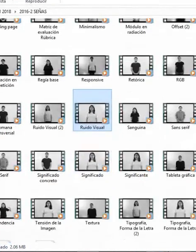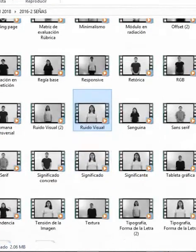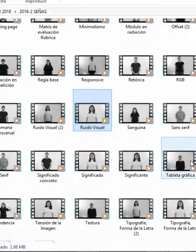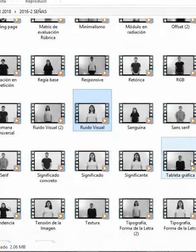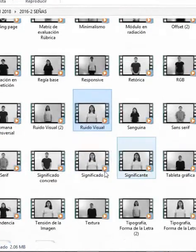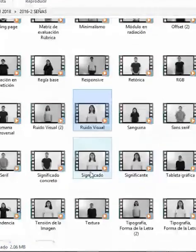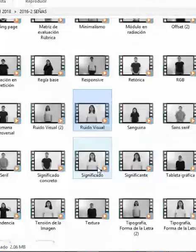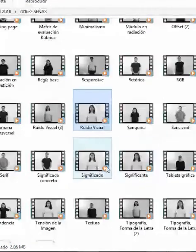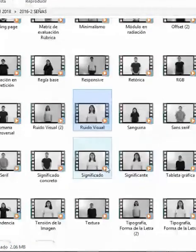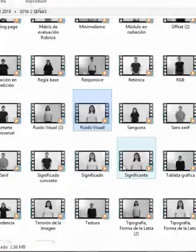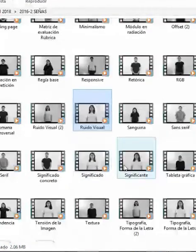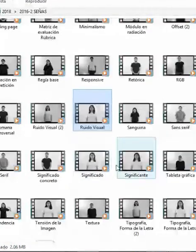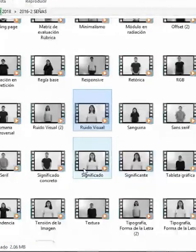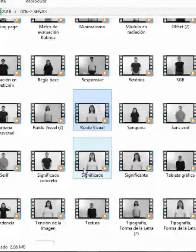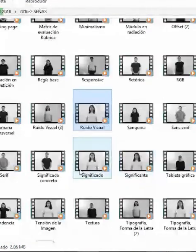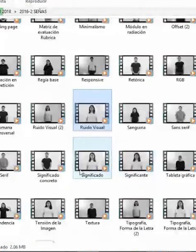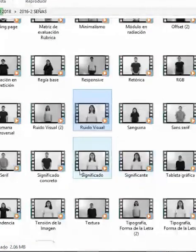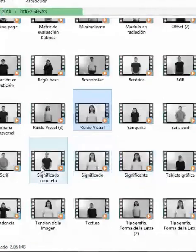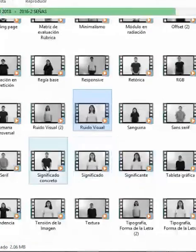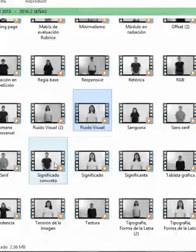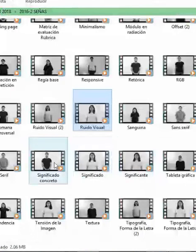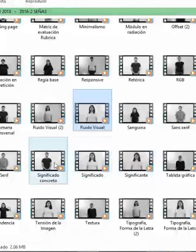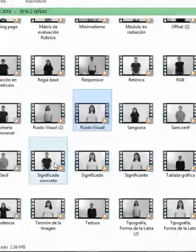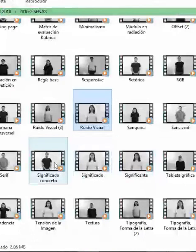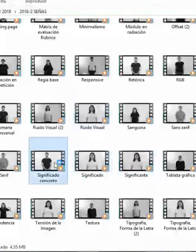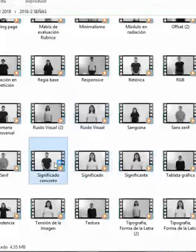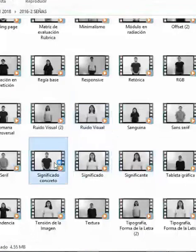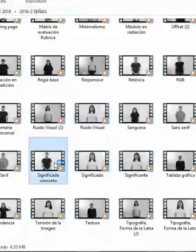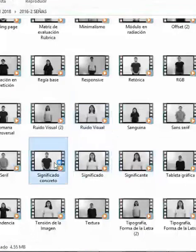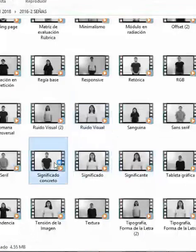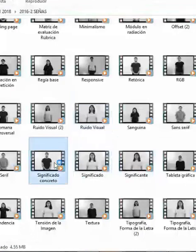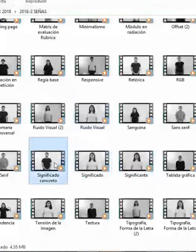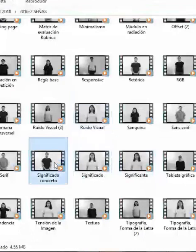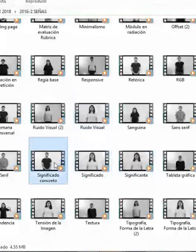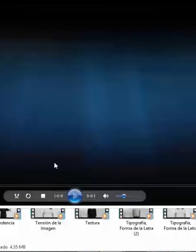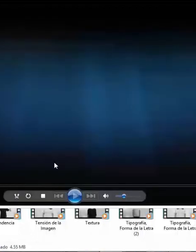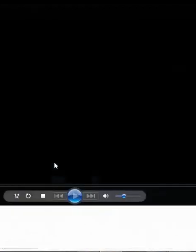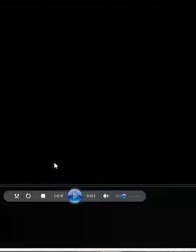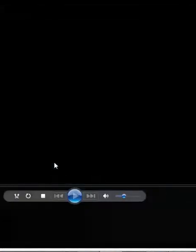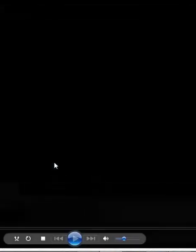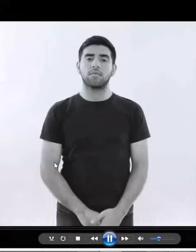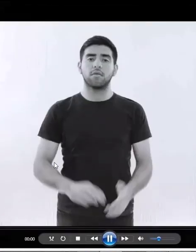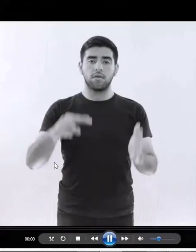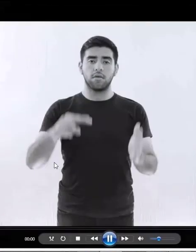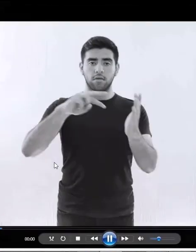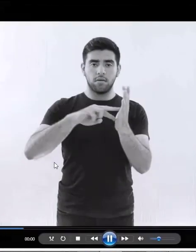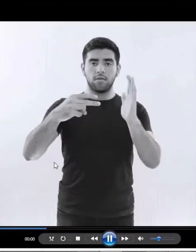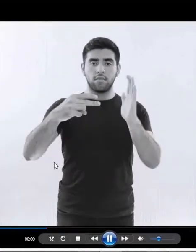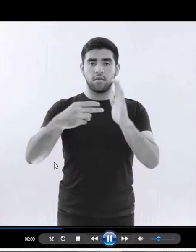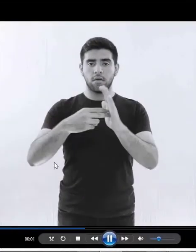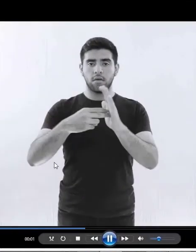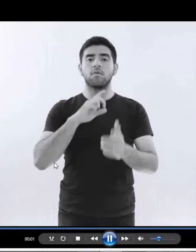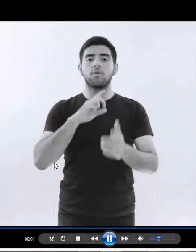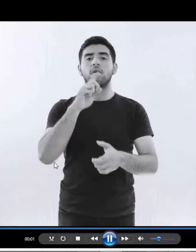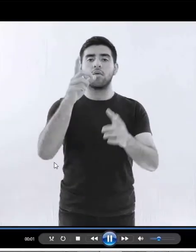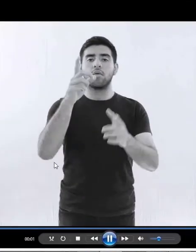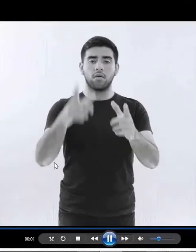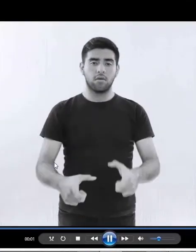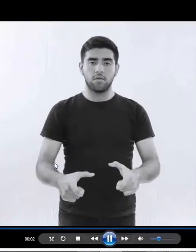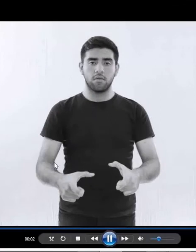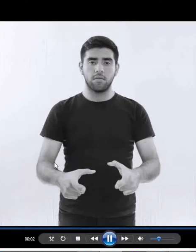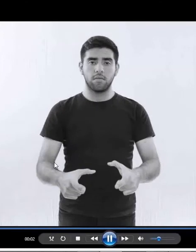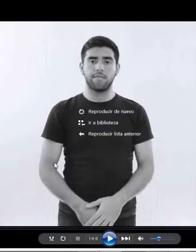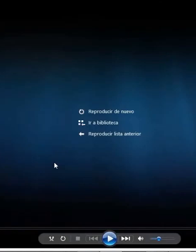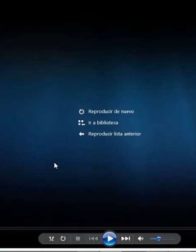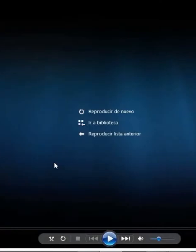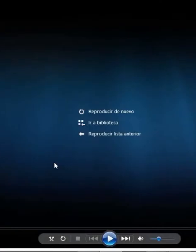comunicación abstracta. Sucede que nuestro lenguaje en español es más abstracto. Y el lenguaje señado es más concreto, o